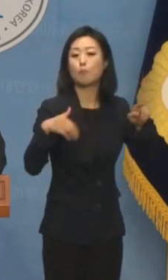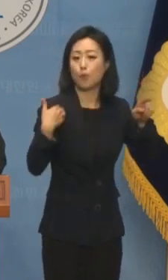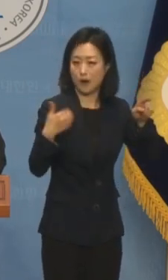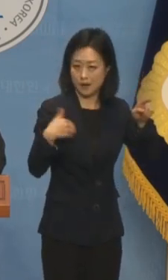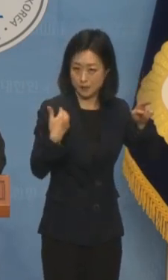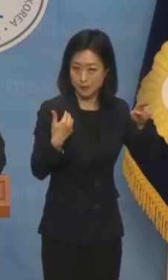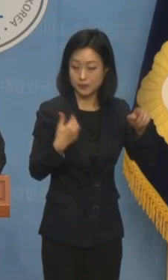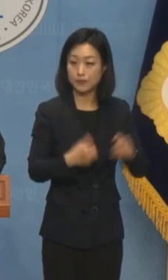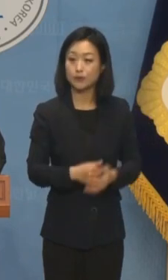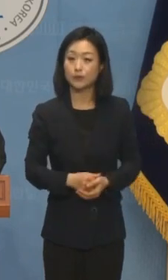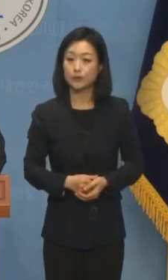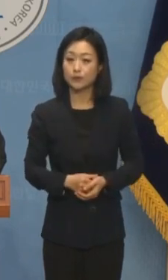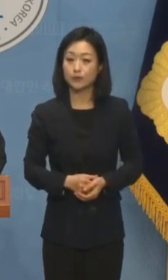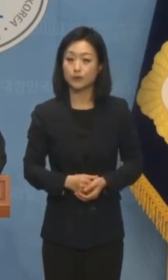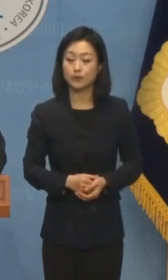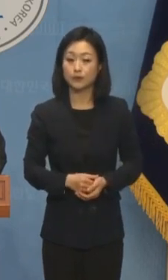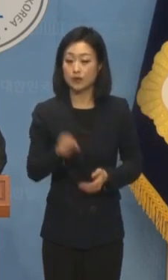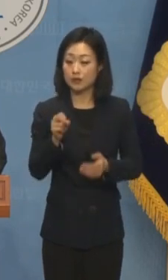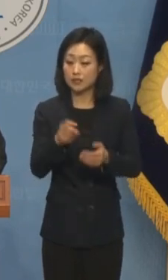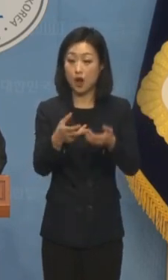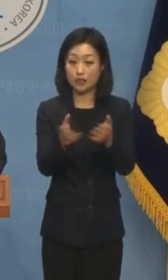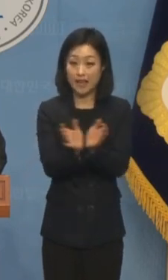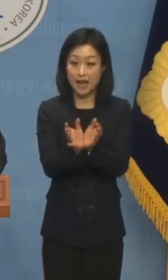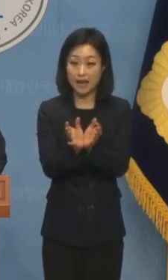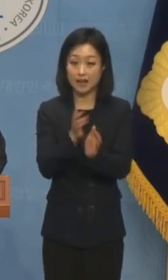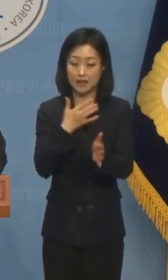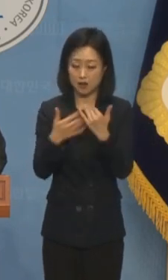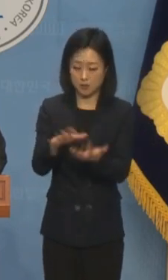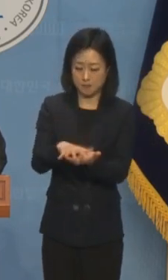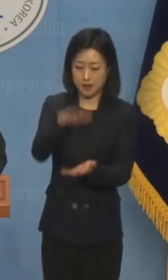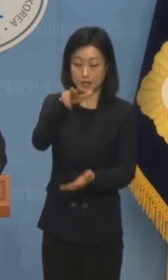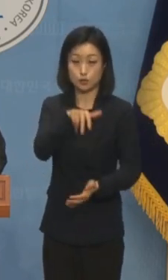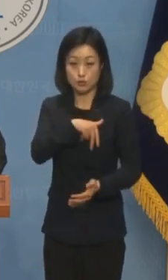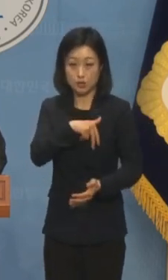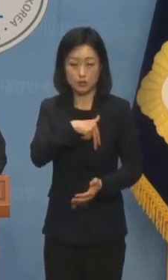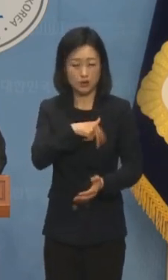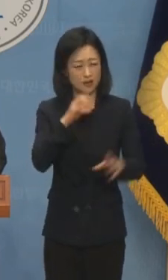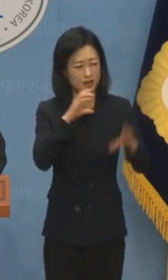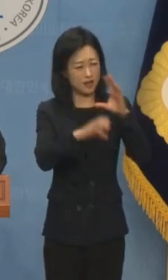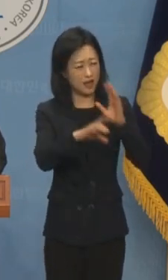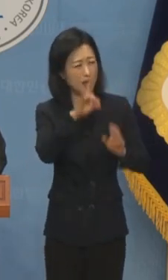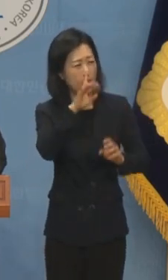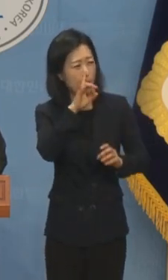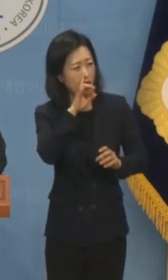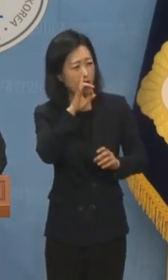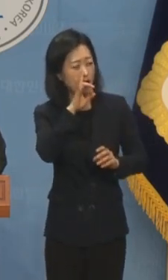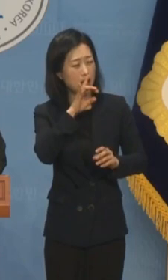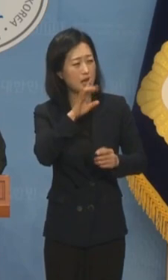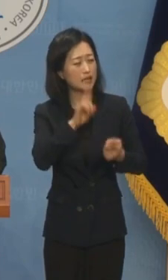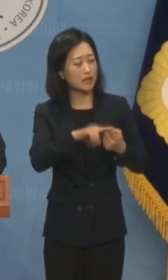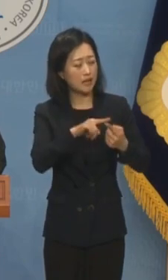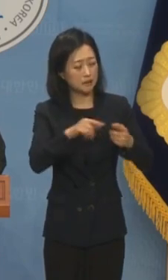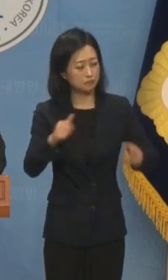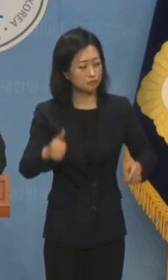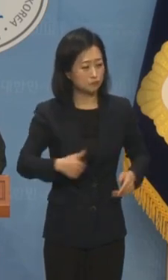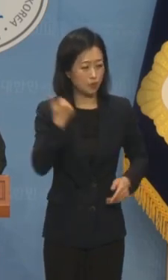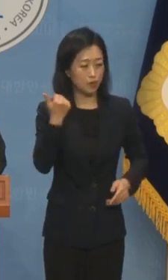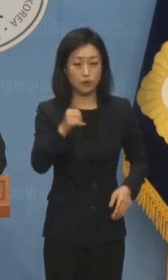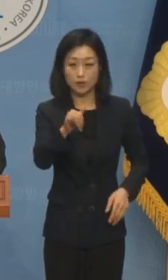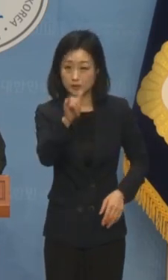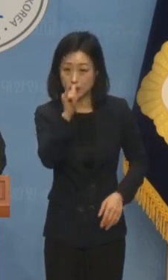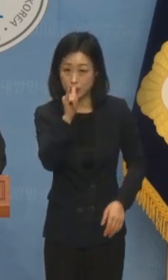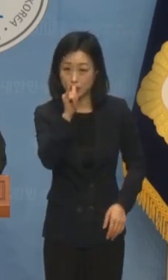있습니다. 여당의 원로들까지 나서서 불통 대통령의 분통을 터뜨리고